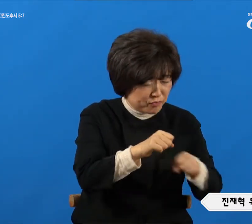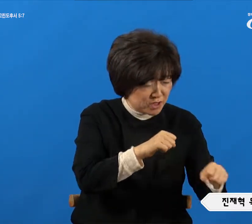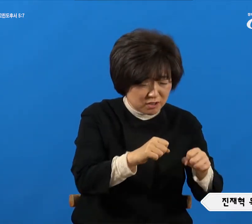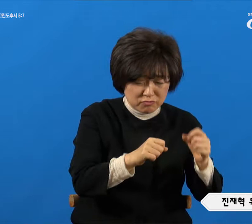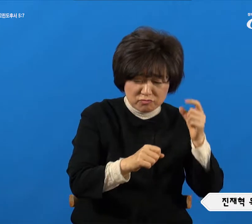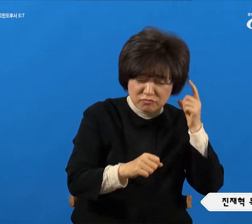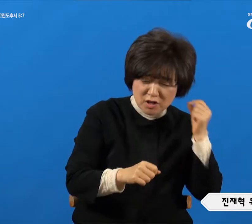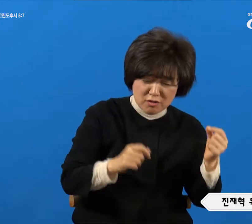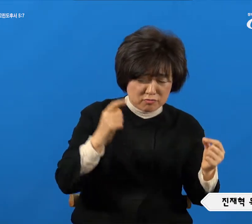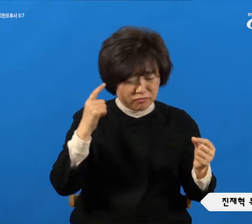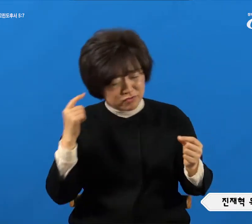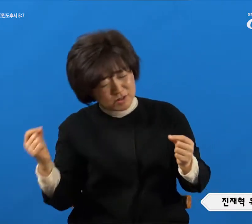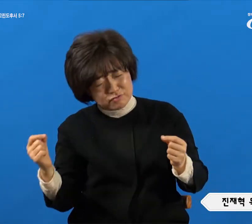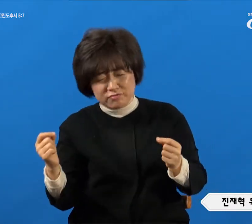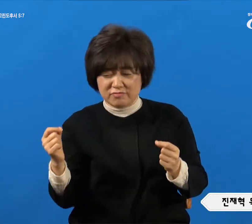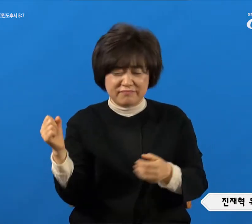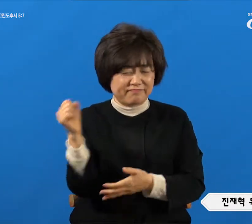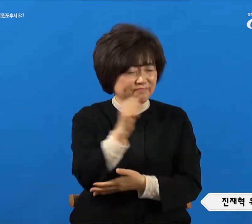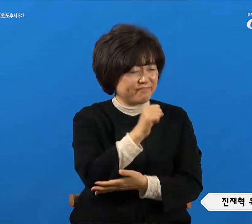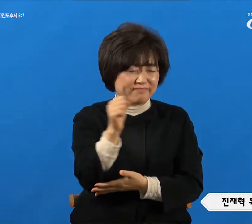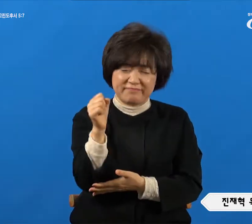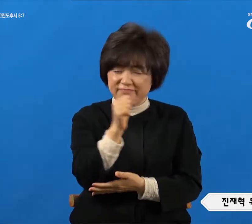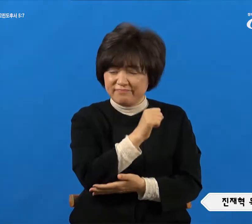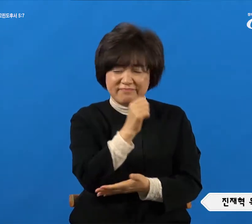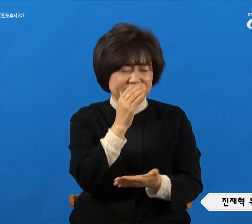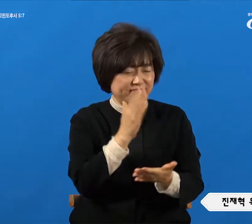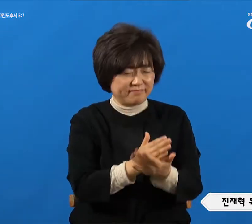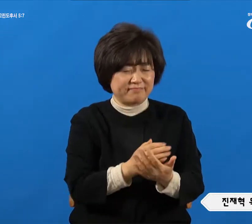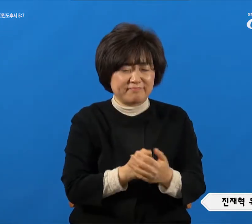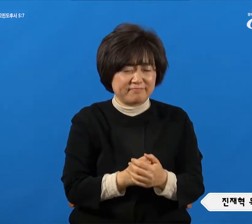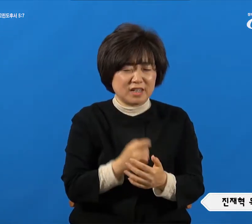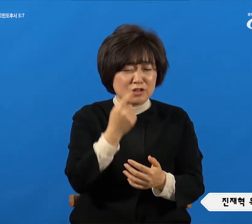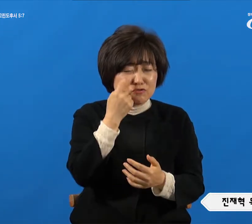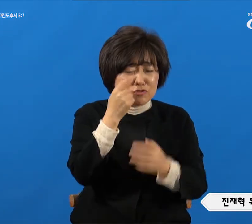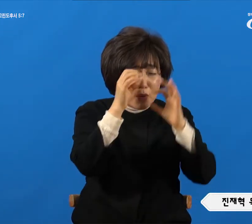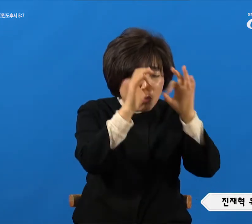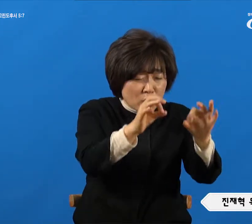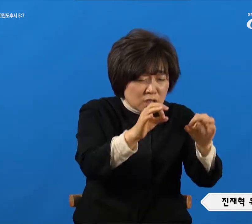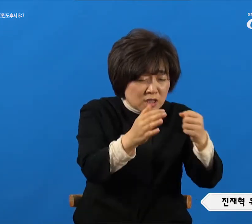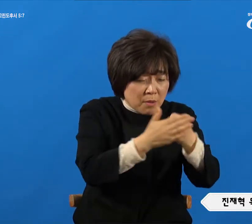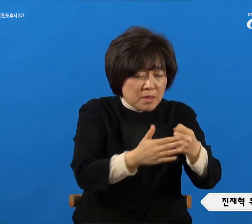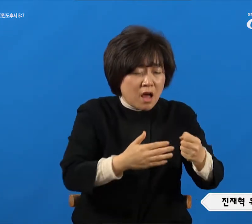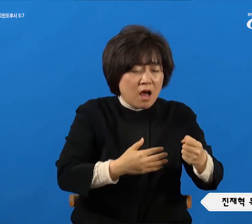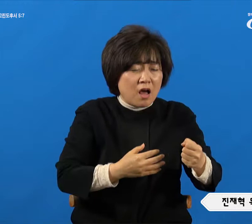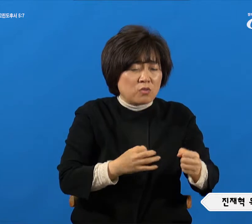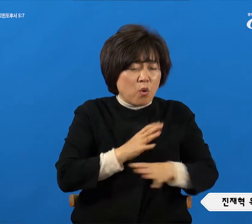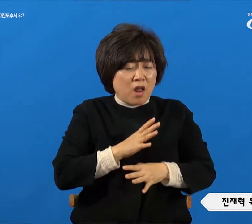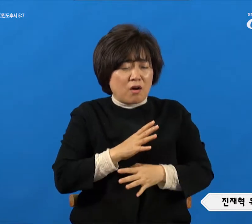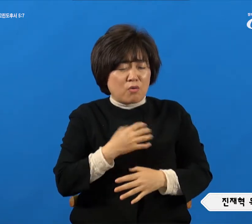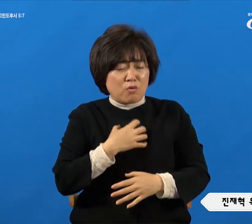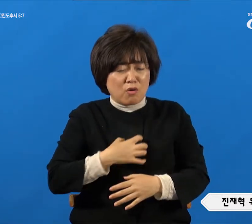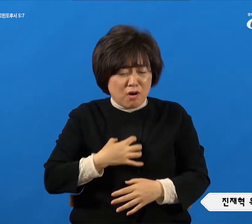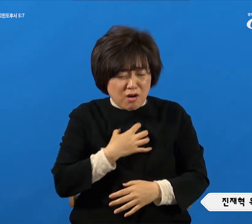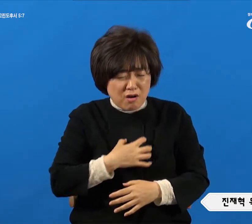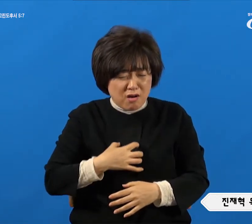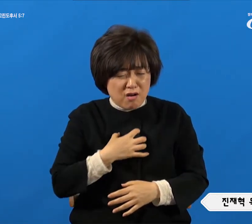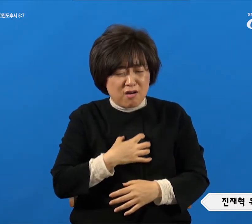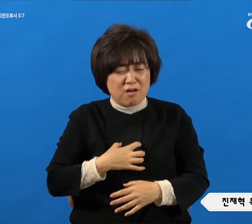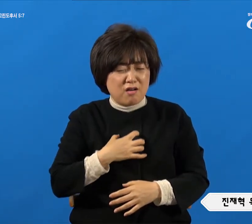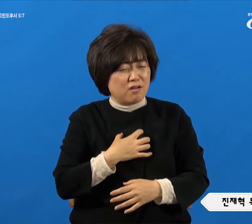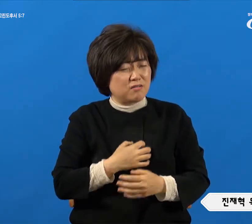움직이고 좌우되고 혼동되고 눈에 보이는 것 때문에 가슴이 철렁하고 걱정하고